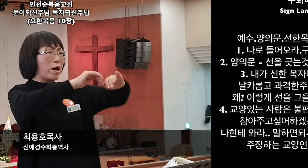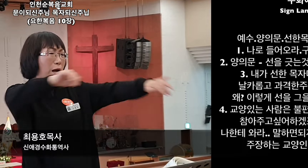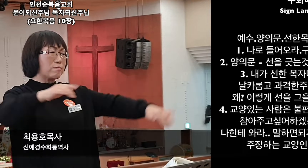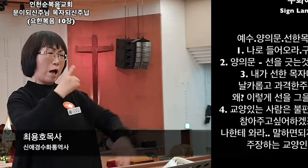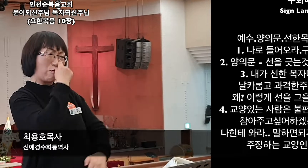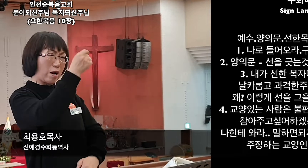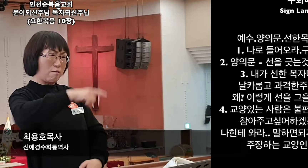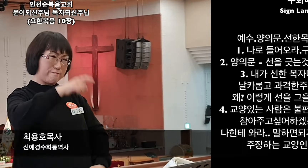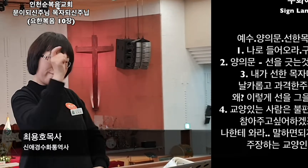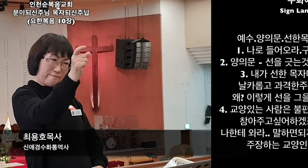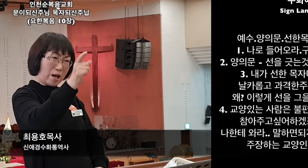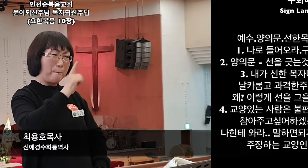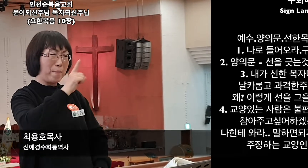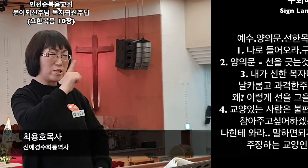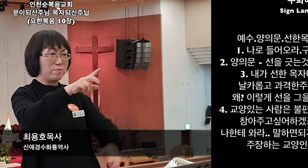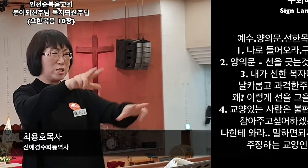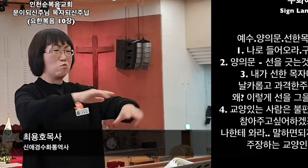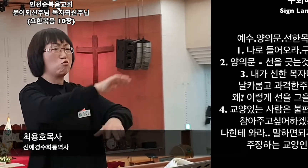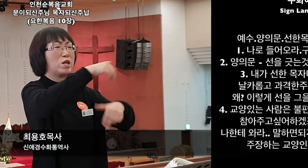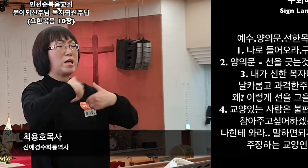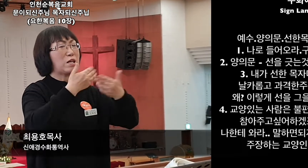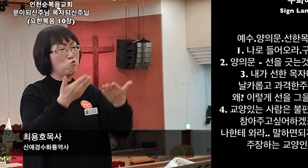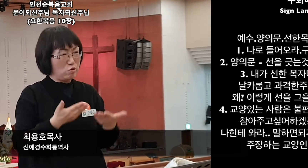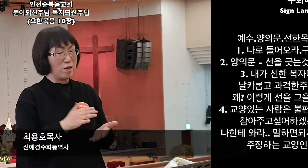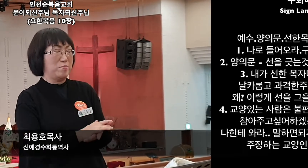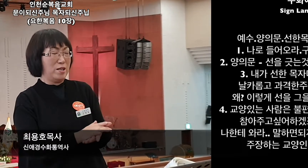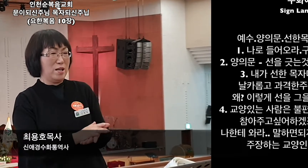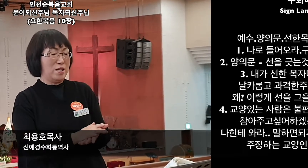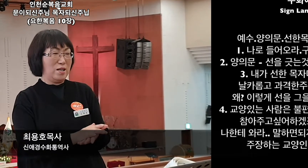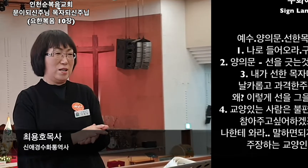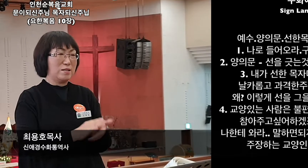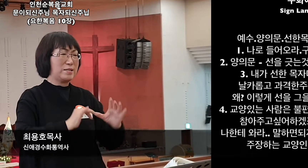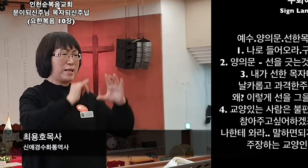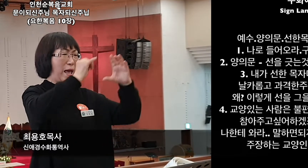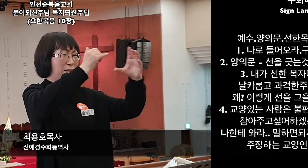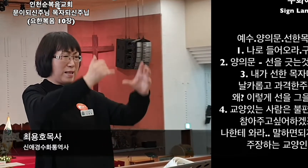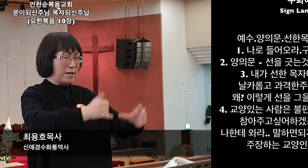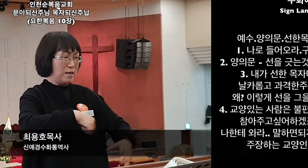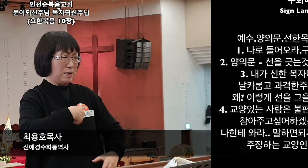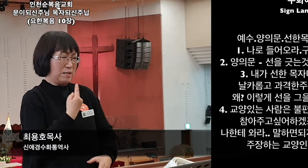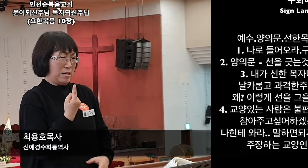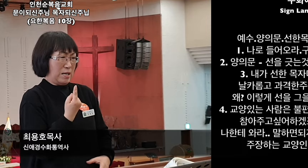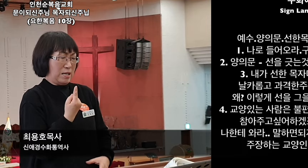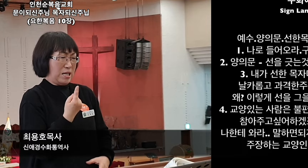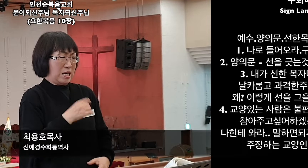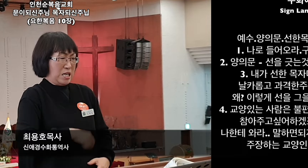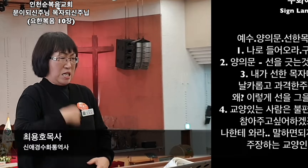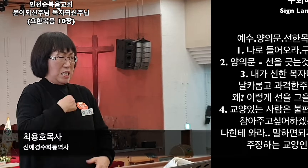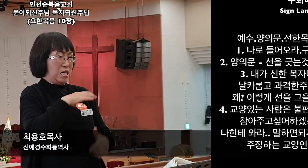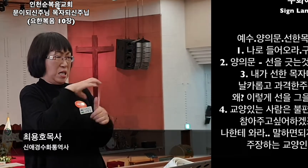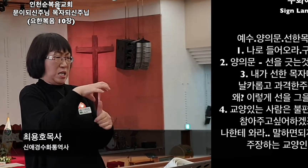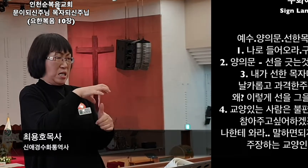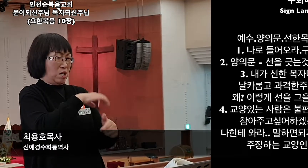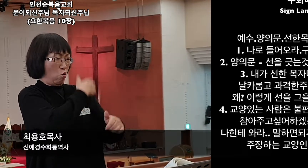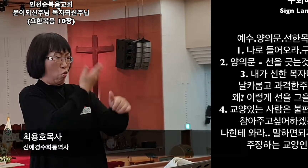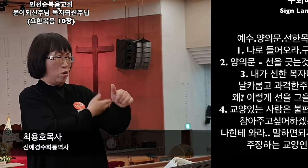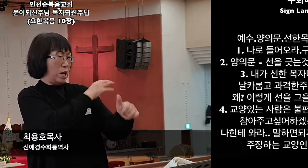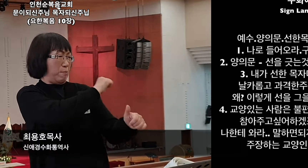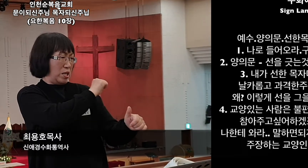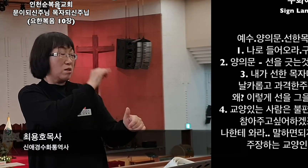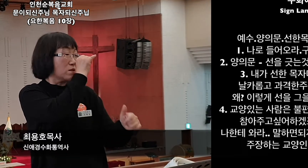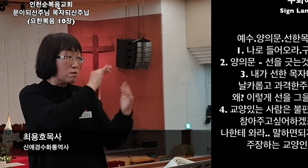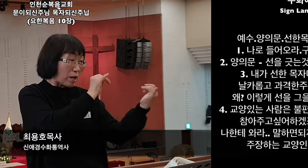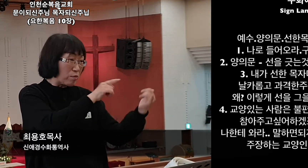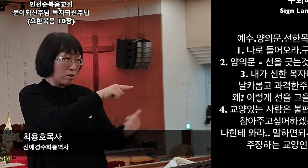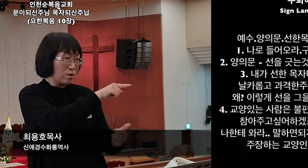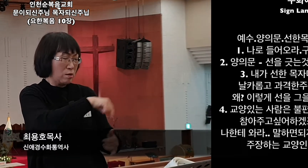날카롭고 과격한 말씀을 지금 우리에게 주시는 겁니다. 세상에 자기 의에 사로잡힌 사람들과 권력에 도취되어 있는